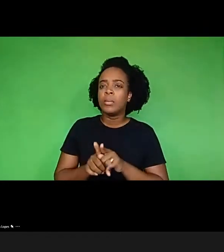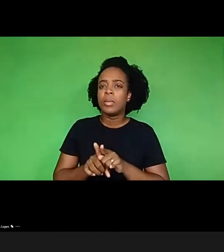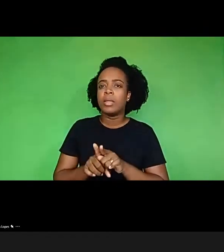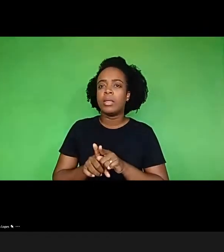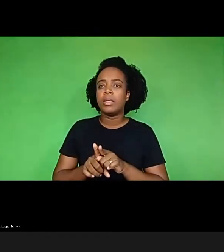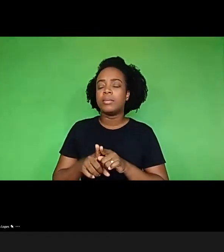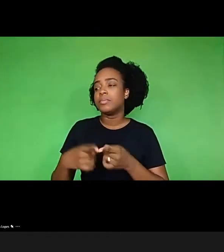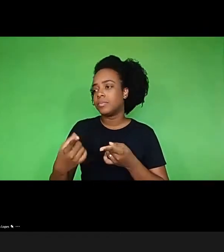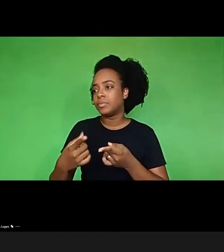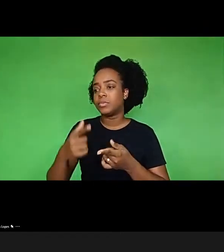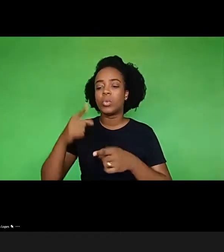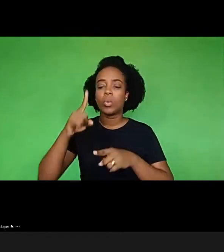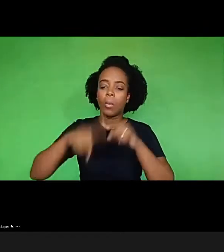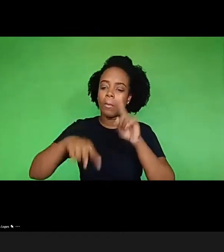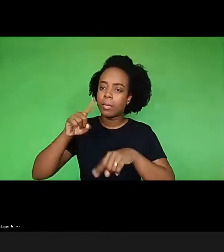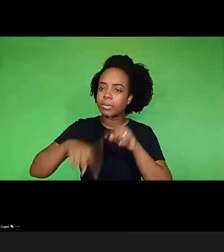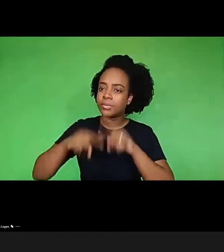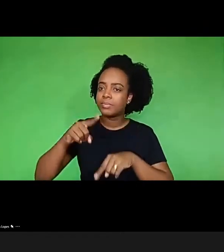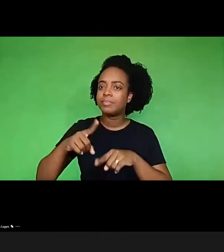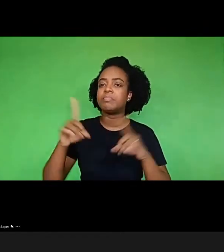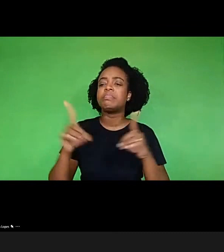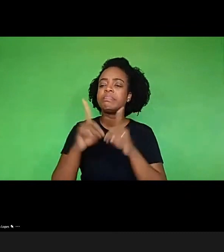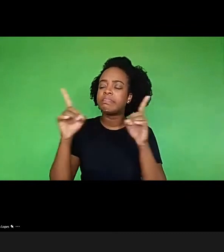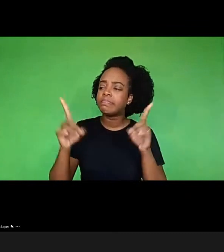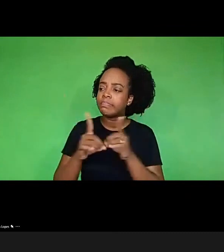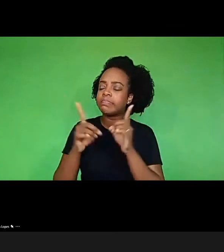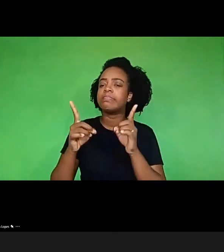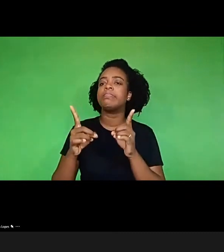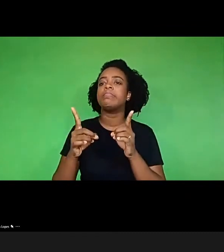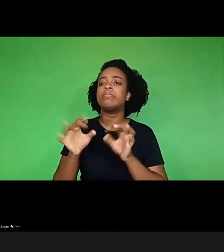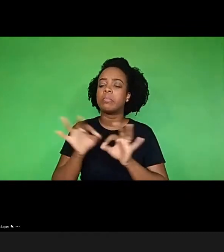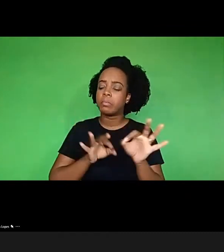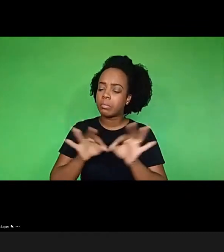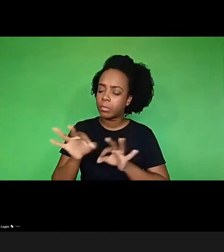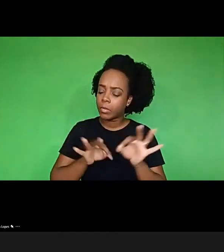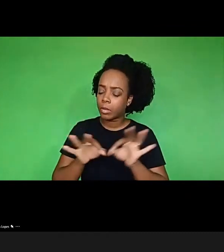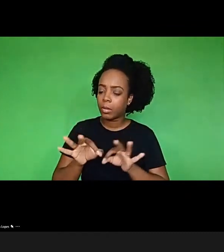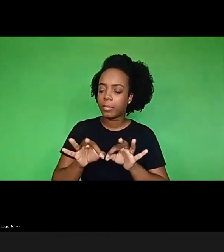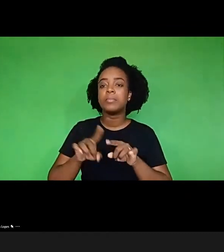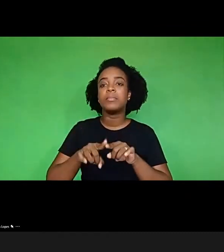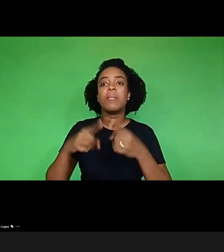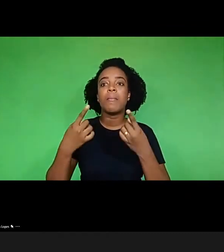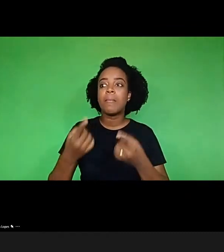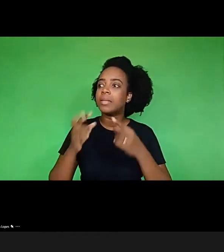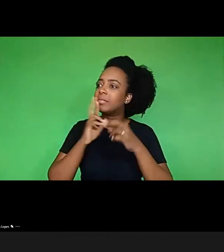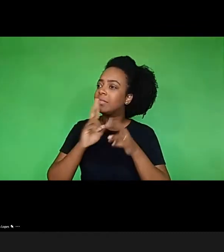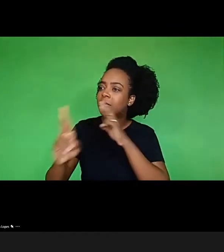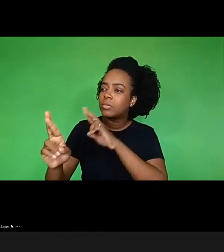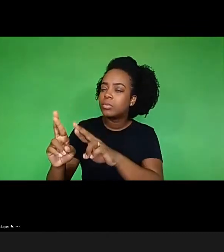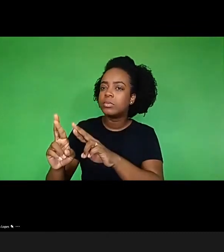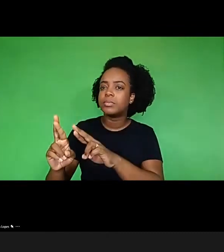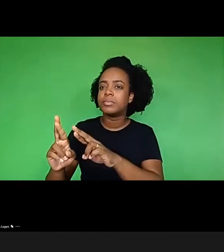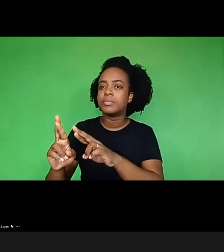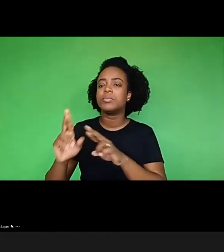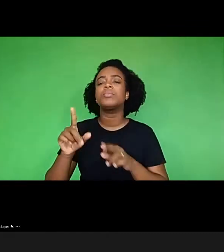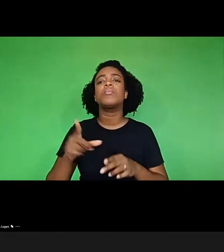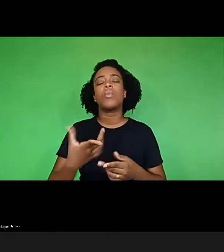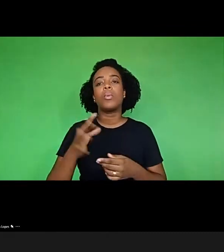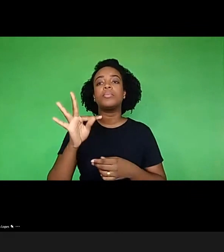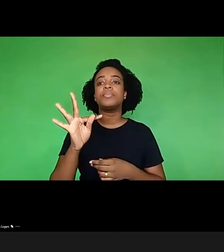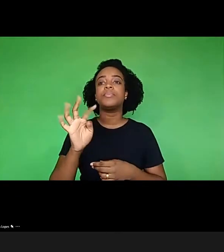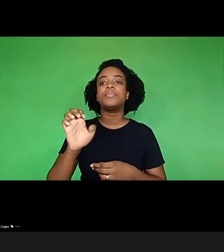construção do material didático para vocês, mas, respondendo diretamente a sua pergunta, o Microsoft Teams,